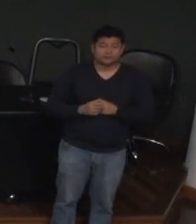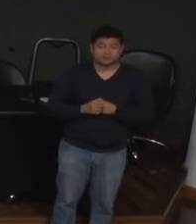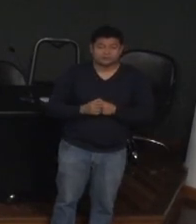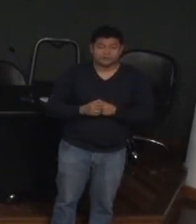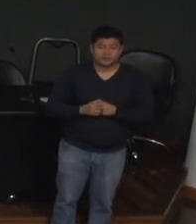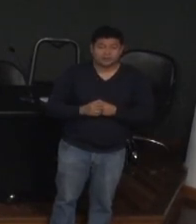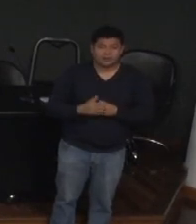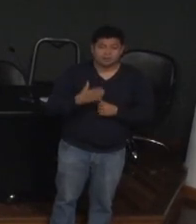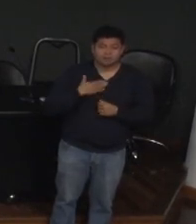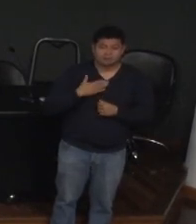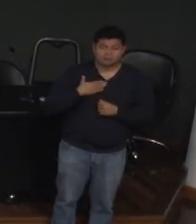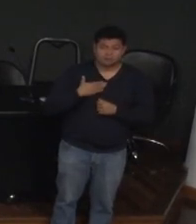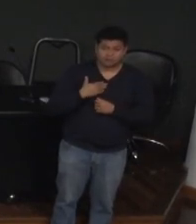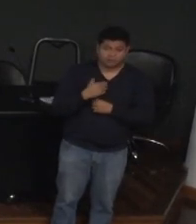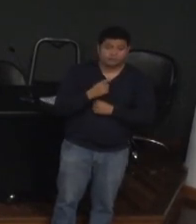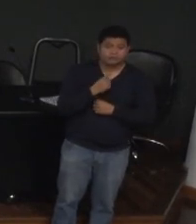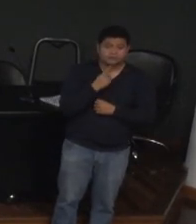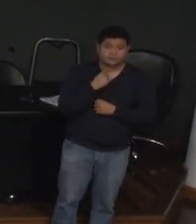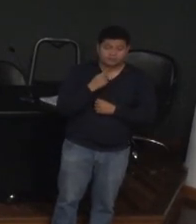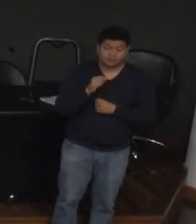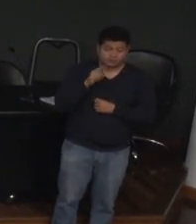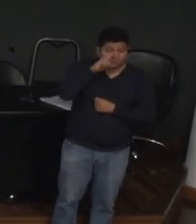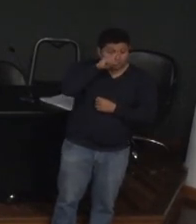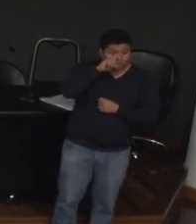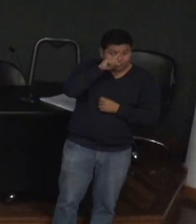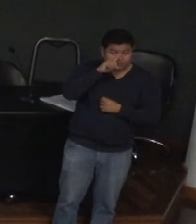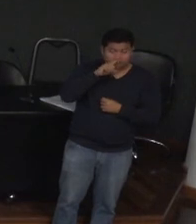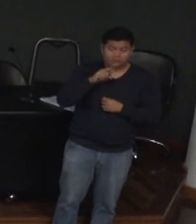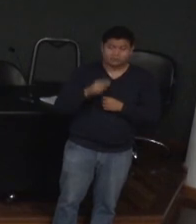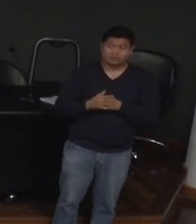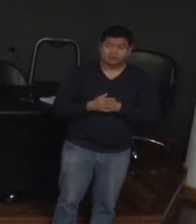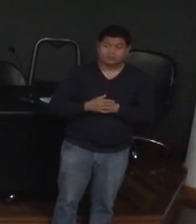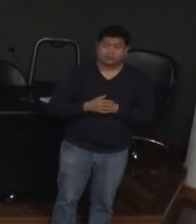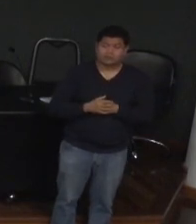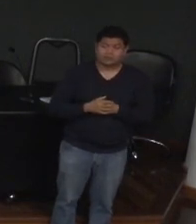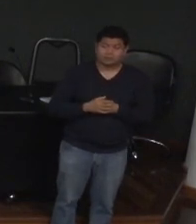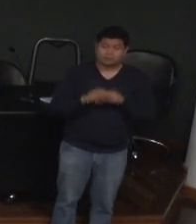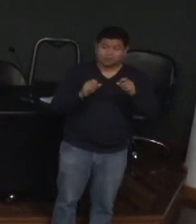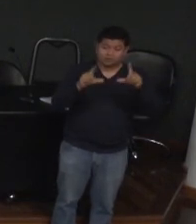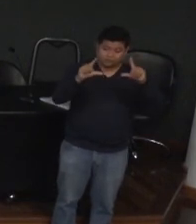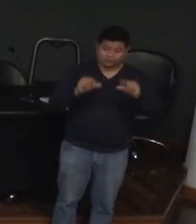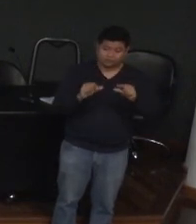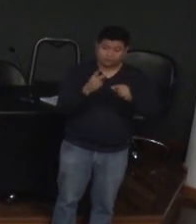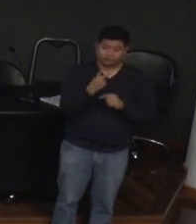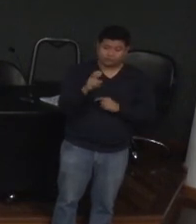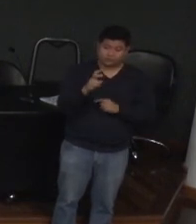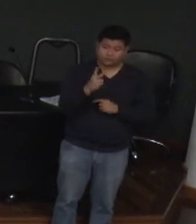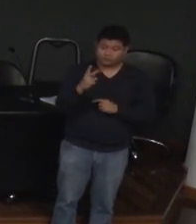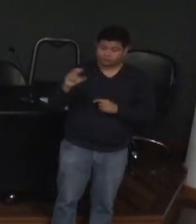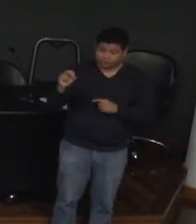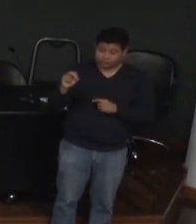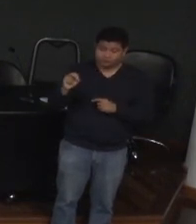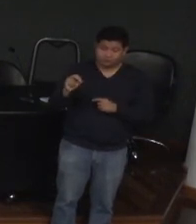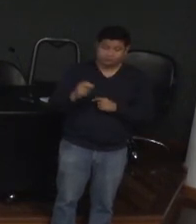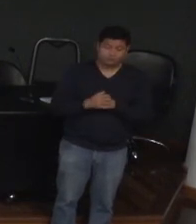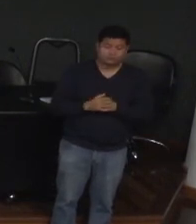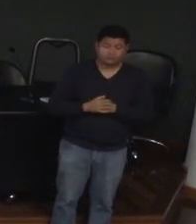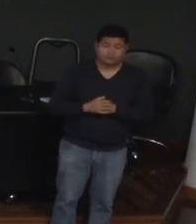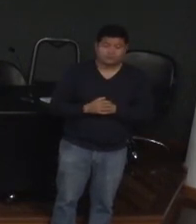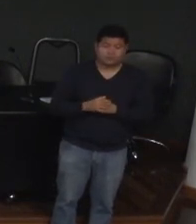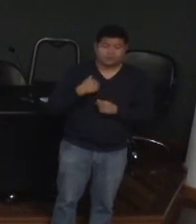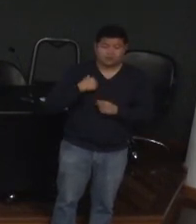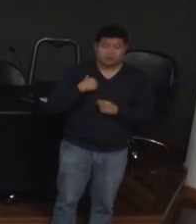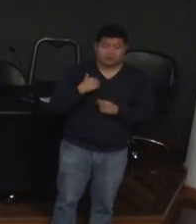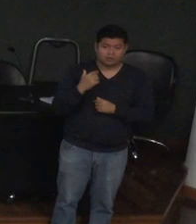o meu apetite de risco. Esse vermelho ele pode diminuir, ele pode ficar só no 25 e no 20, e eu considerar como